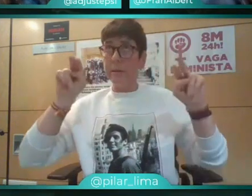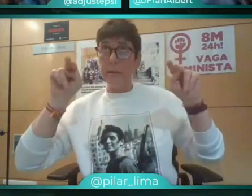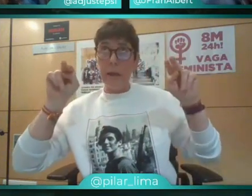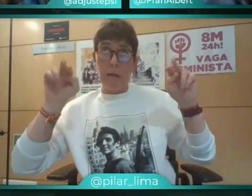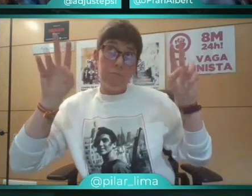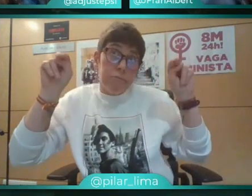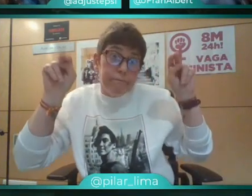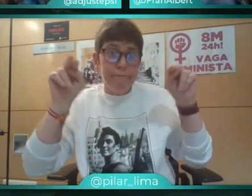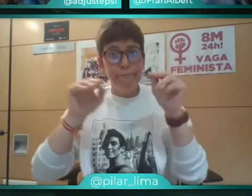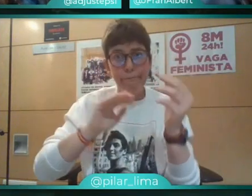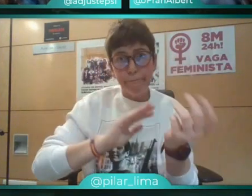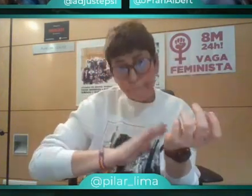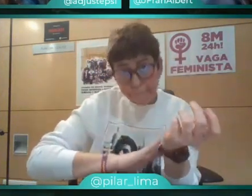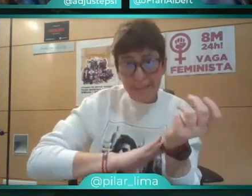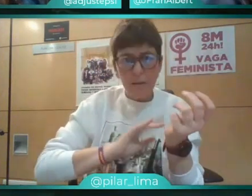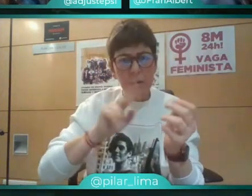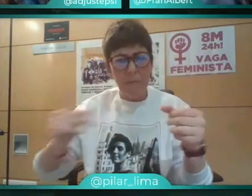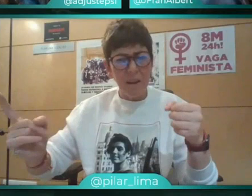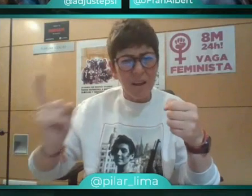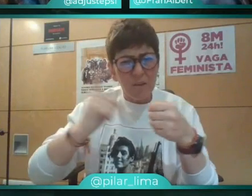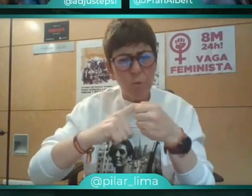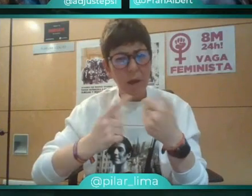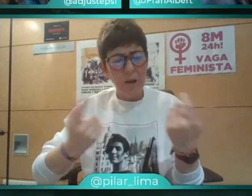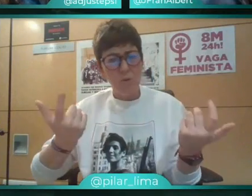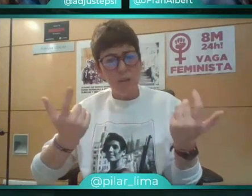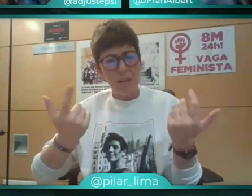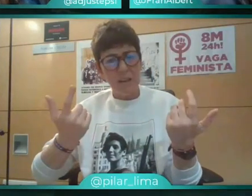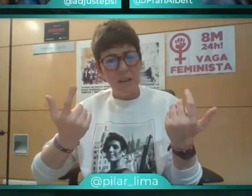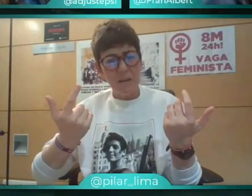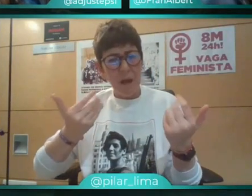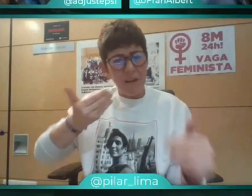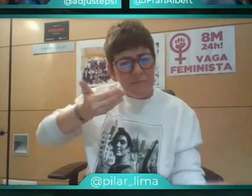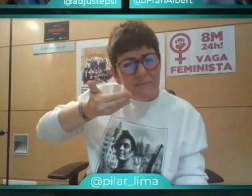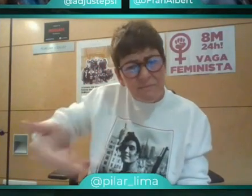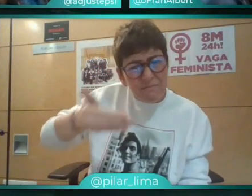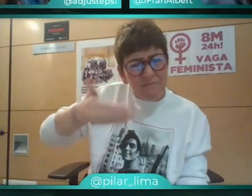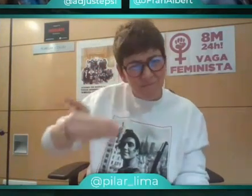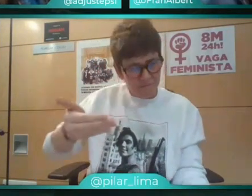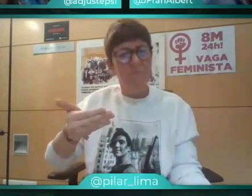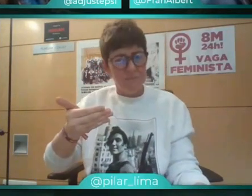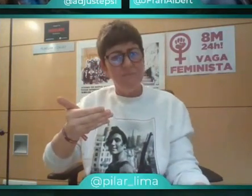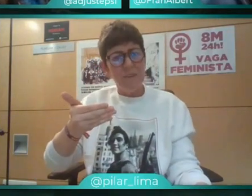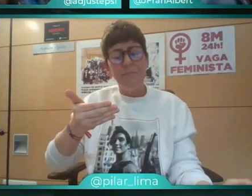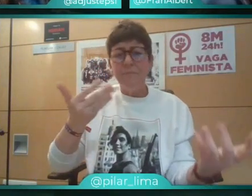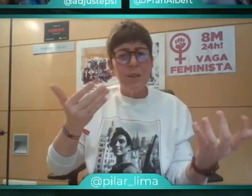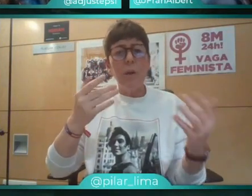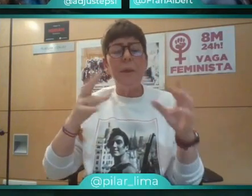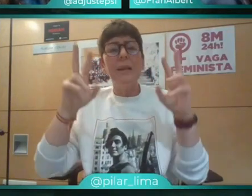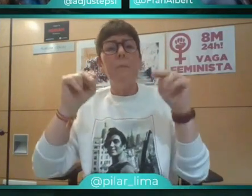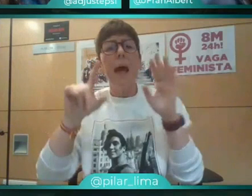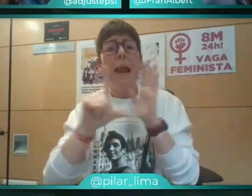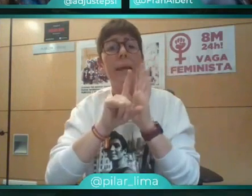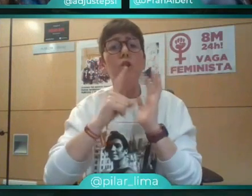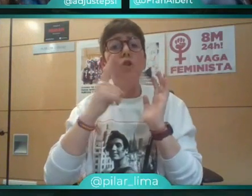la prensa progresista entre comillas de izquierdas también está tomando parte de